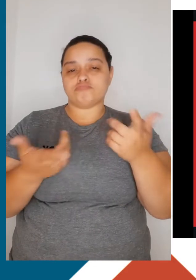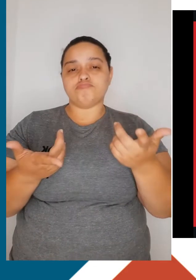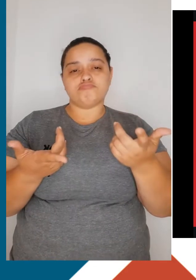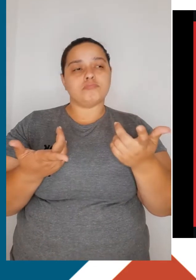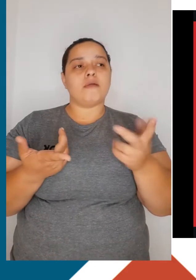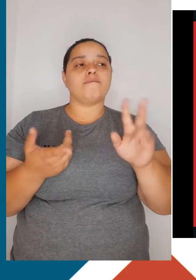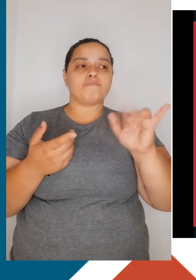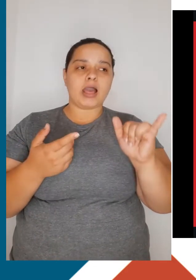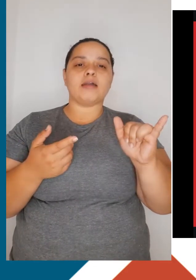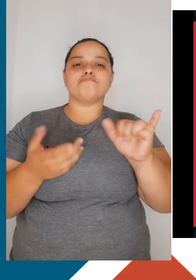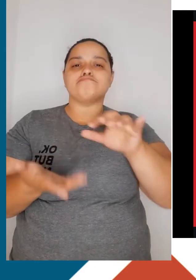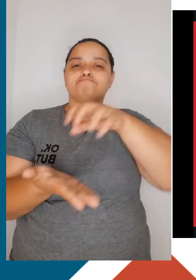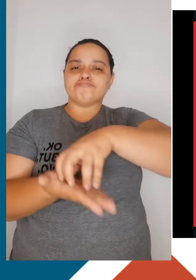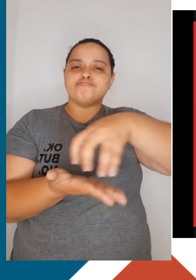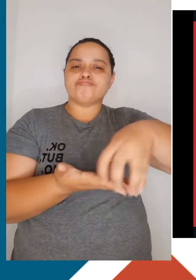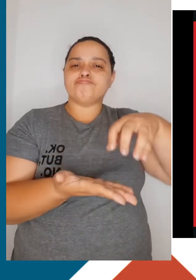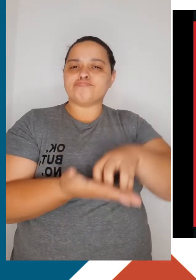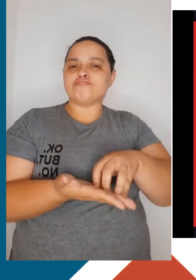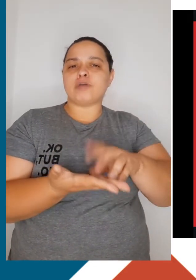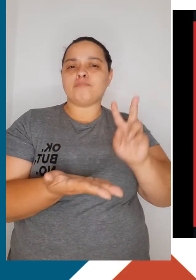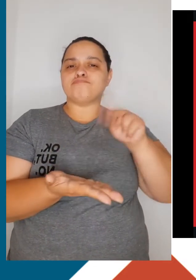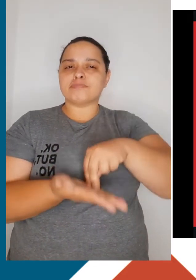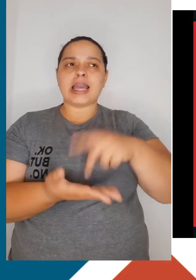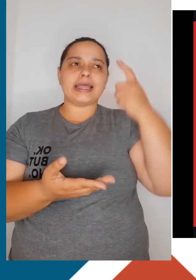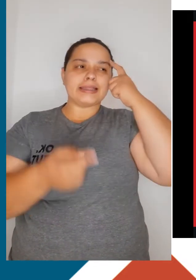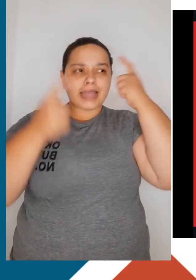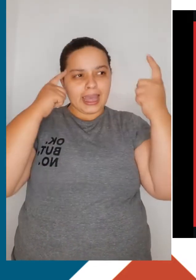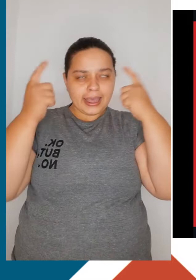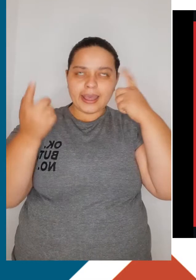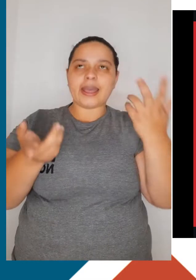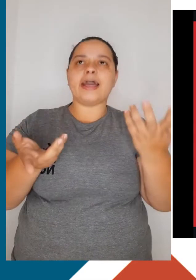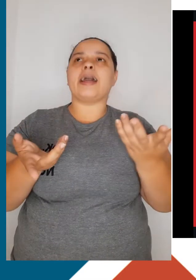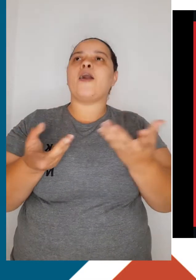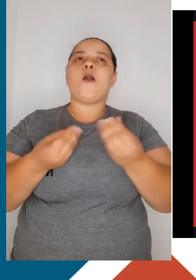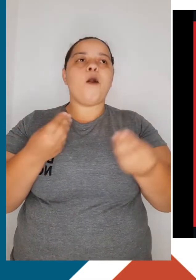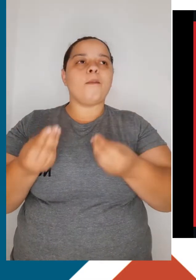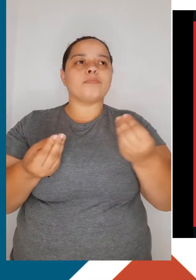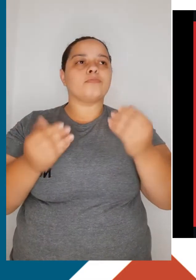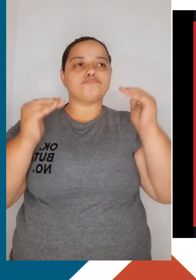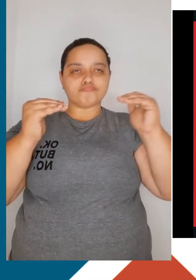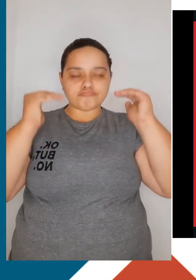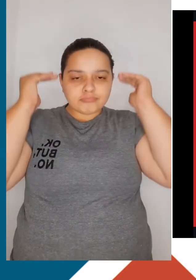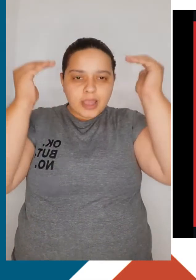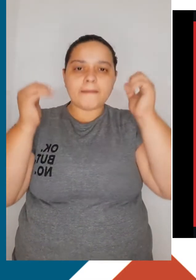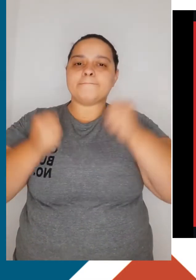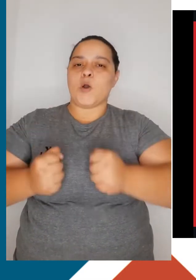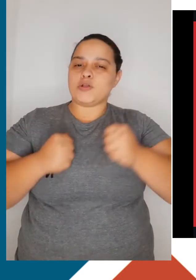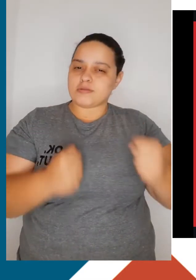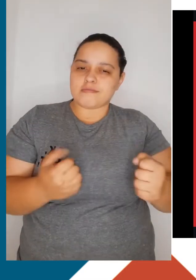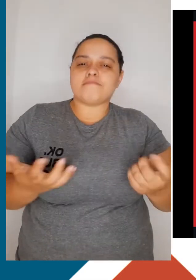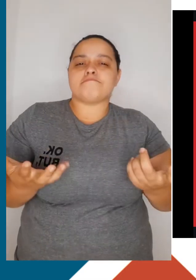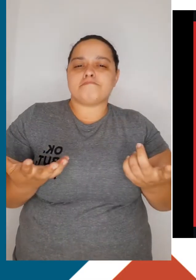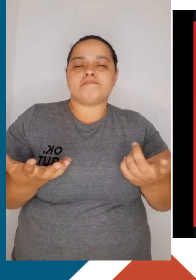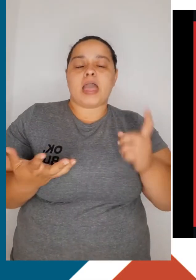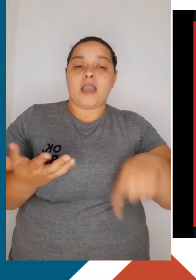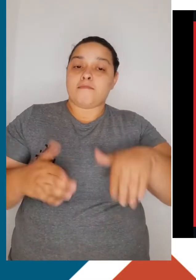Estado também estão ali naquele fórum de discussão sobre as ideias, sobre a questão da soberania, sobre a questão do poder.